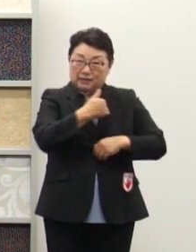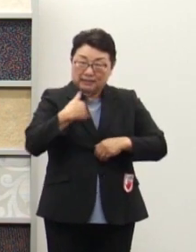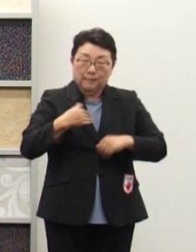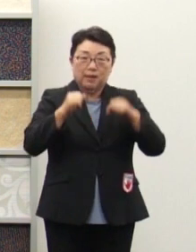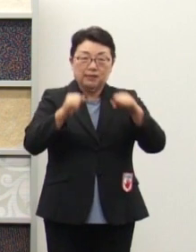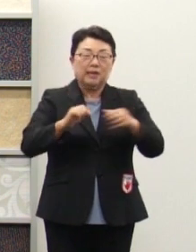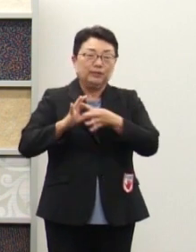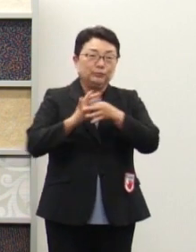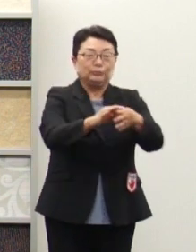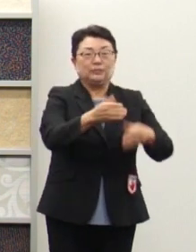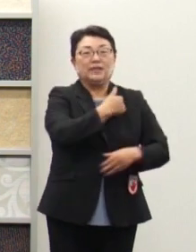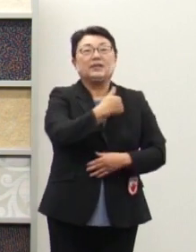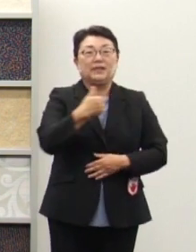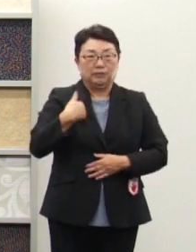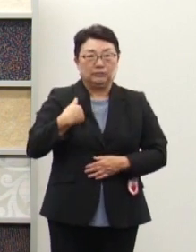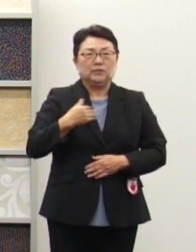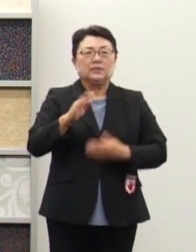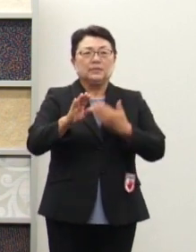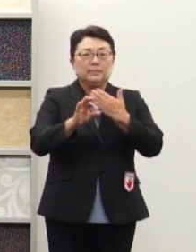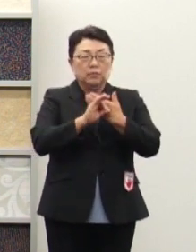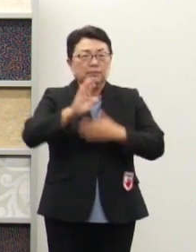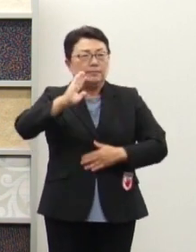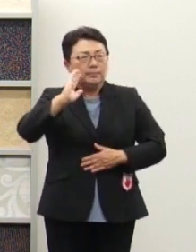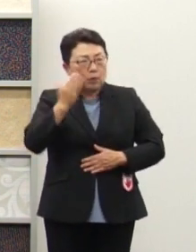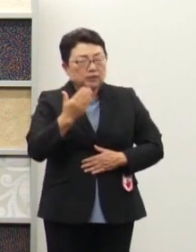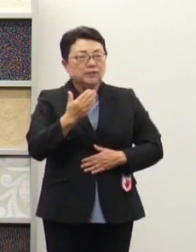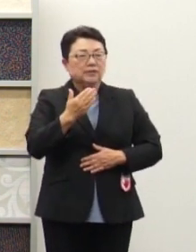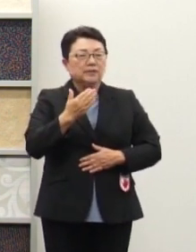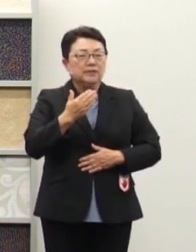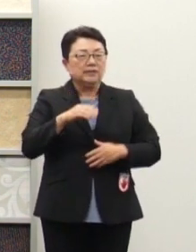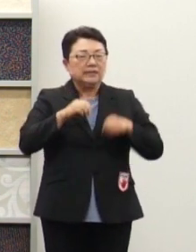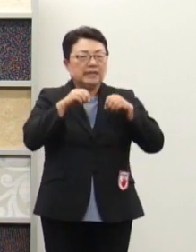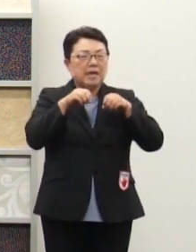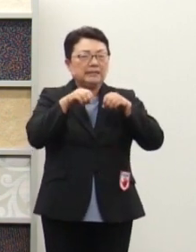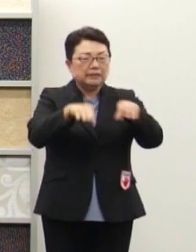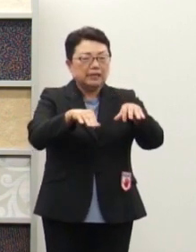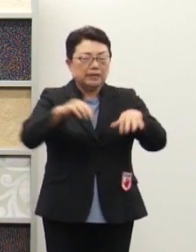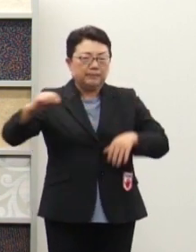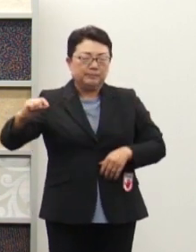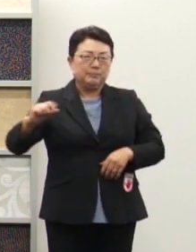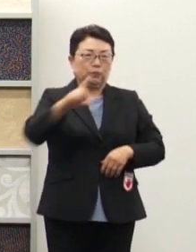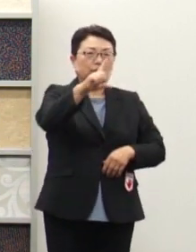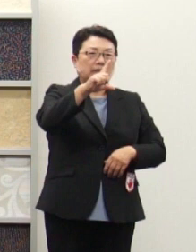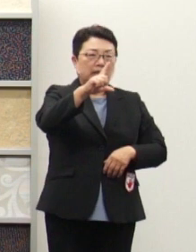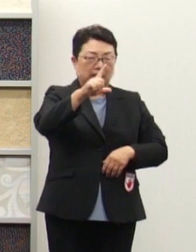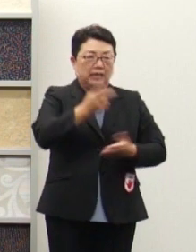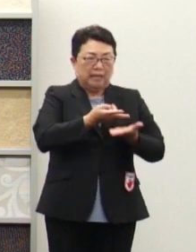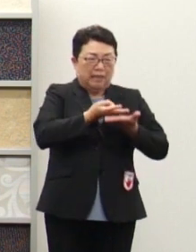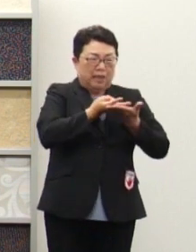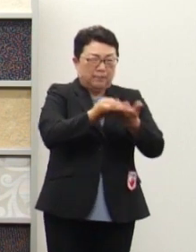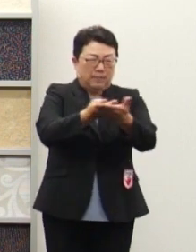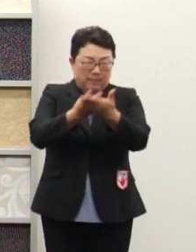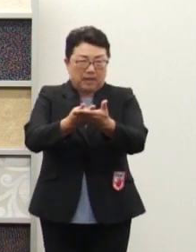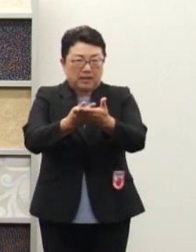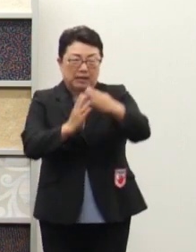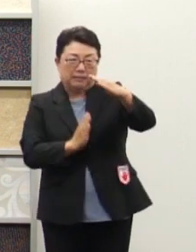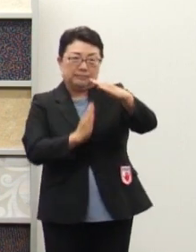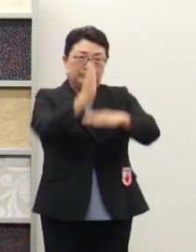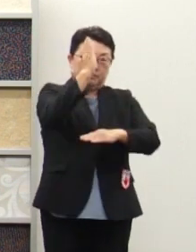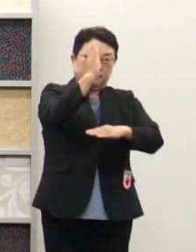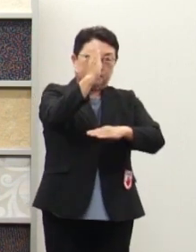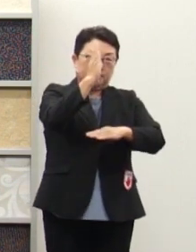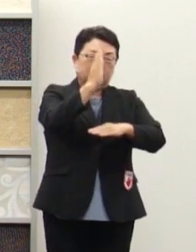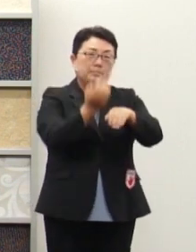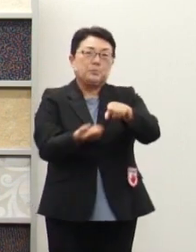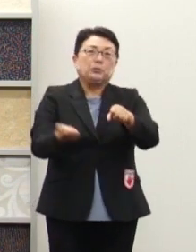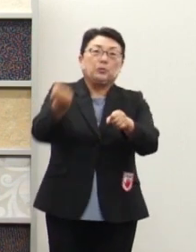ございます。しかしながら、仮に感染が再拡大し、病床使用率が圧迫されるような事態になった場合に